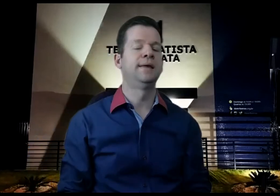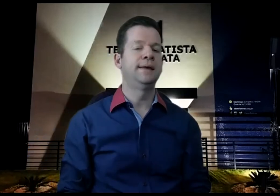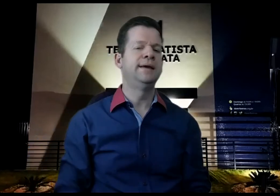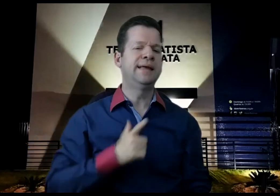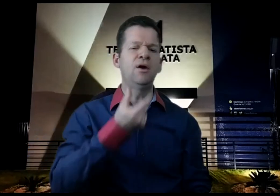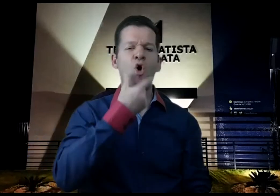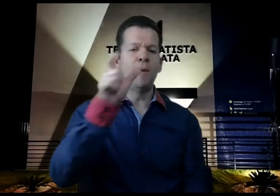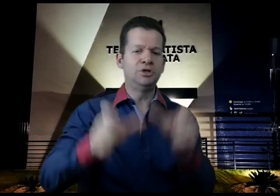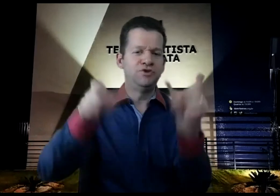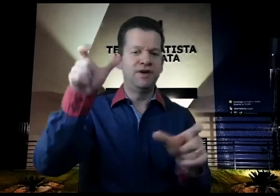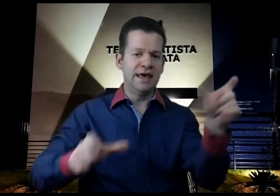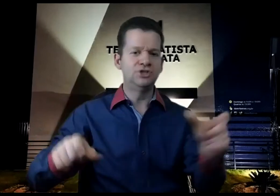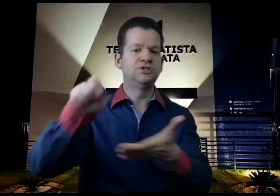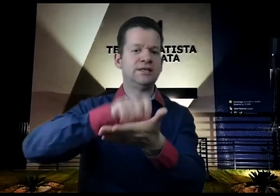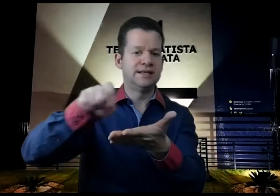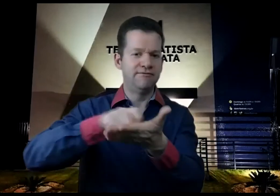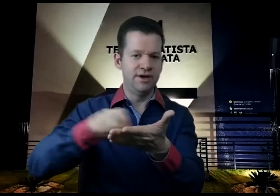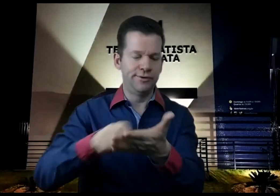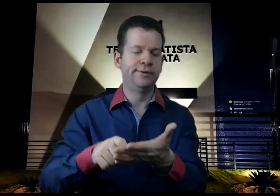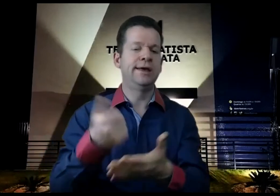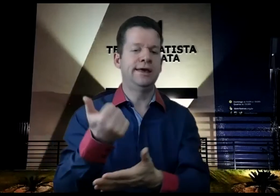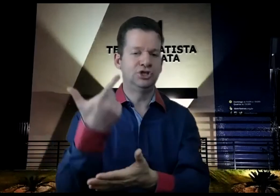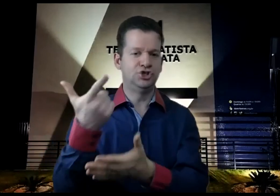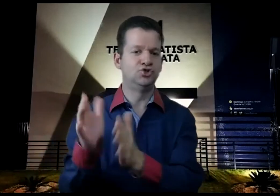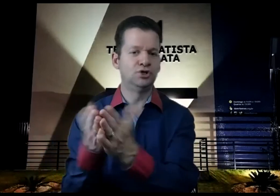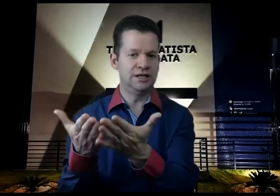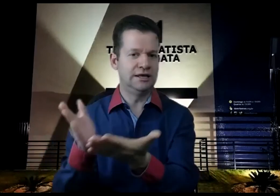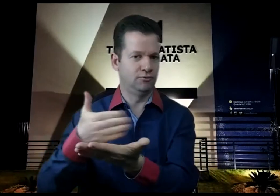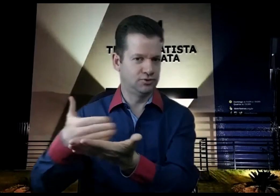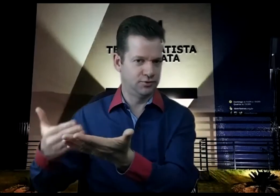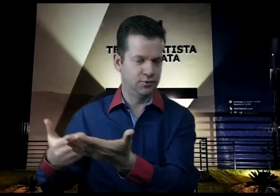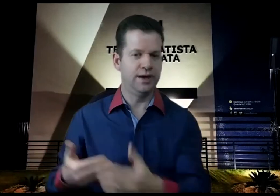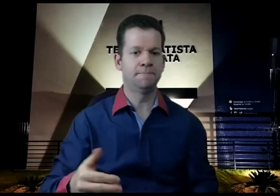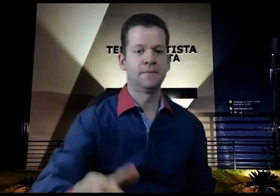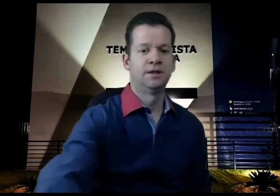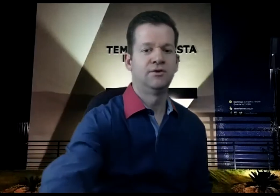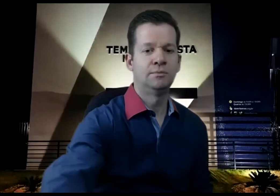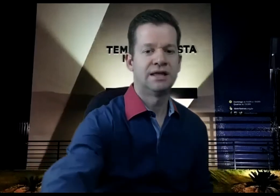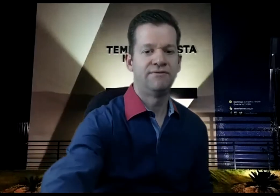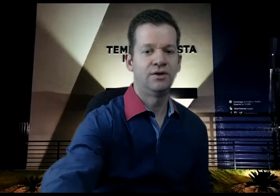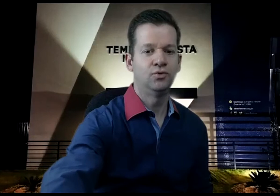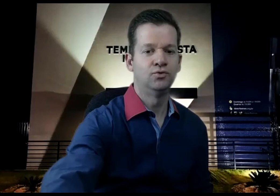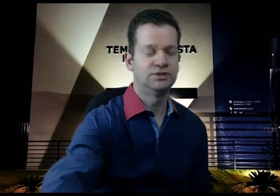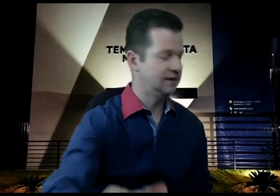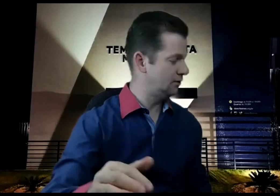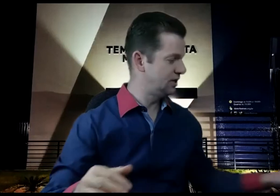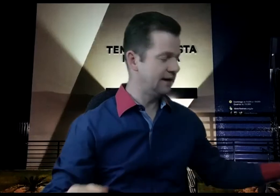E tem homens diferentes que escreveram estes 12 livros. Ok? Então, vamos lá ver o sinal de cada